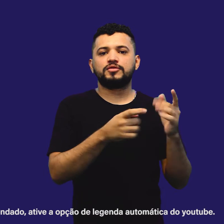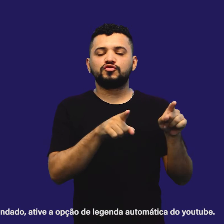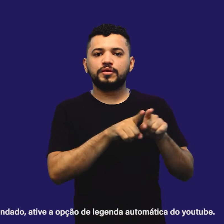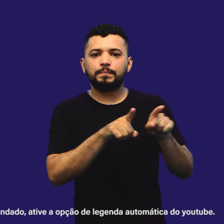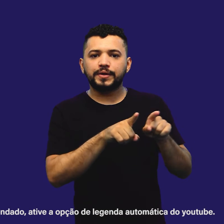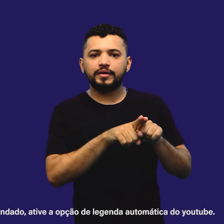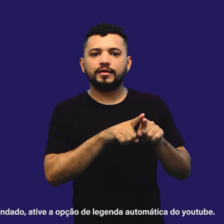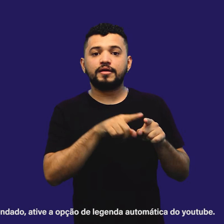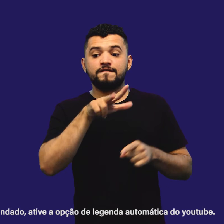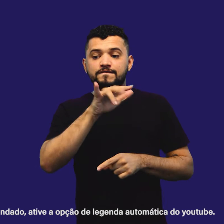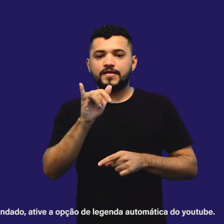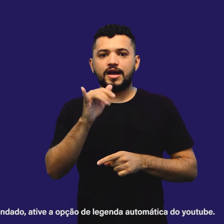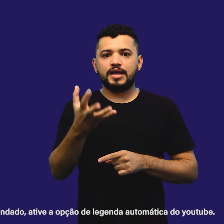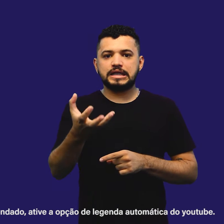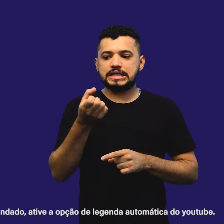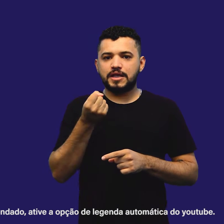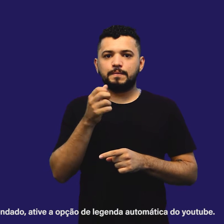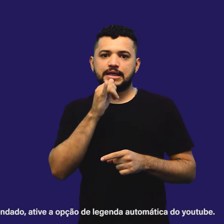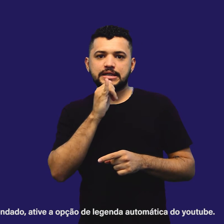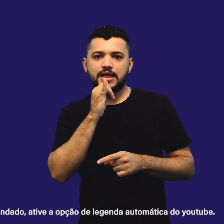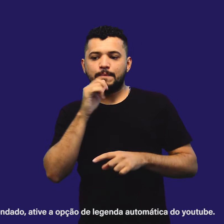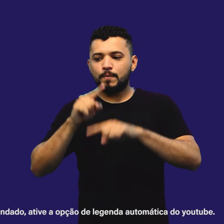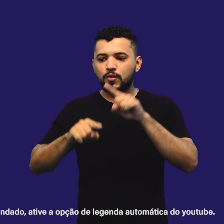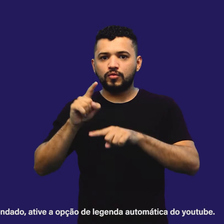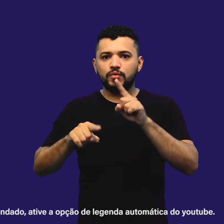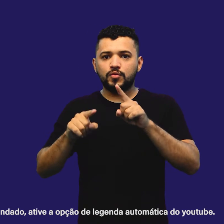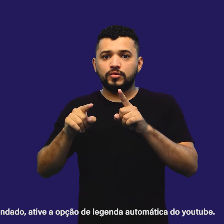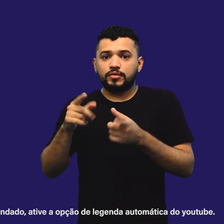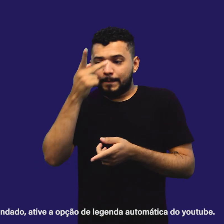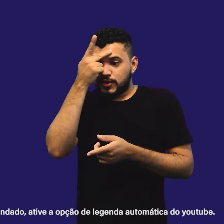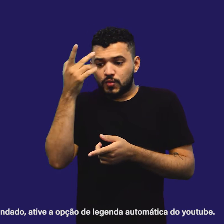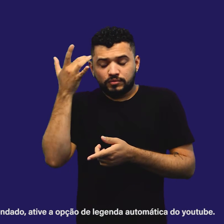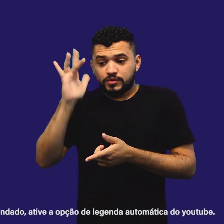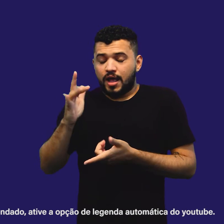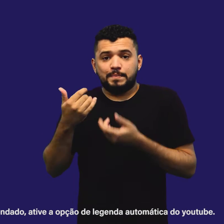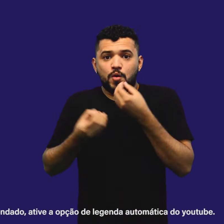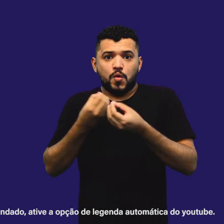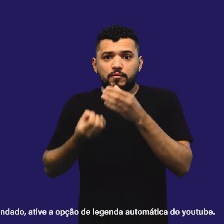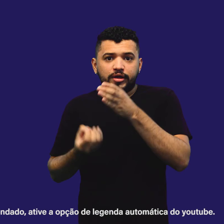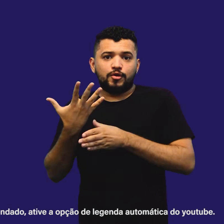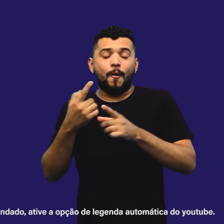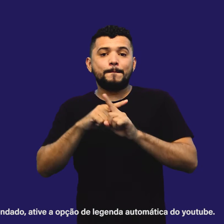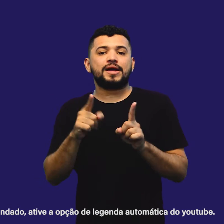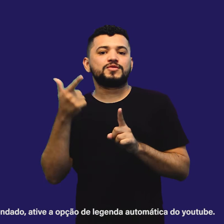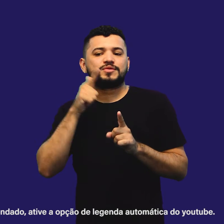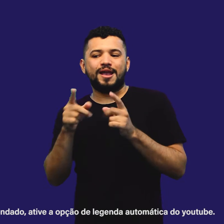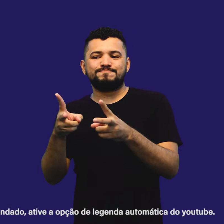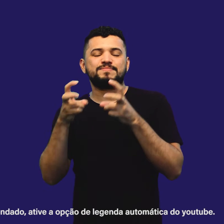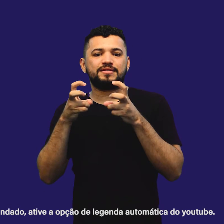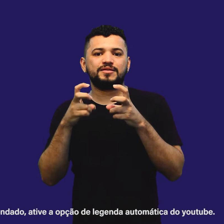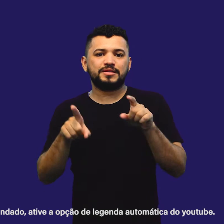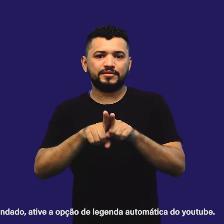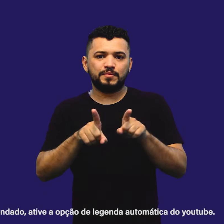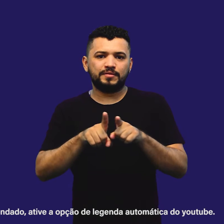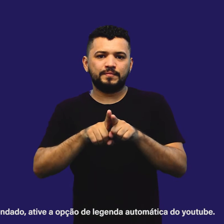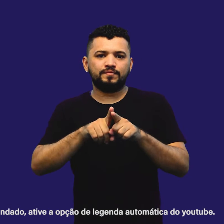compra recebe isso, embora ele não saiba o passo a passo disso, ele consegue perceber, né, que ele está tendo um café diferenciado